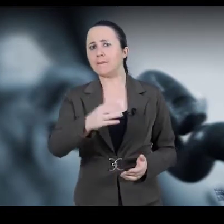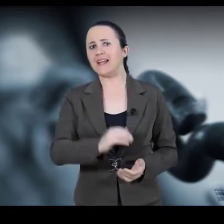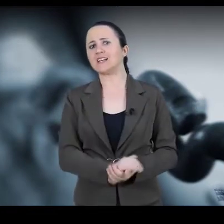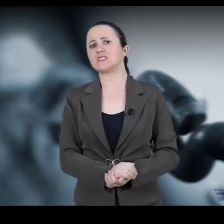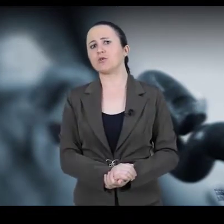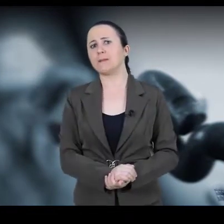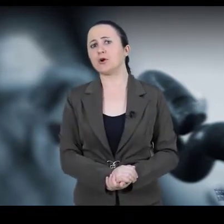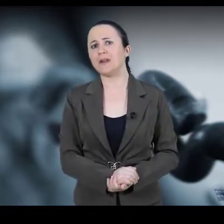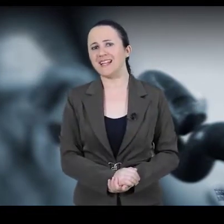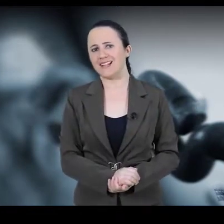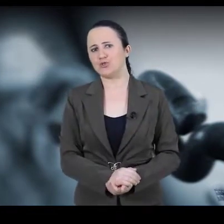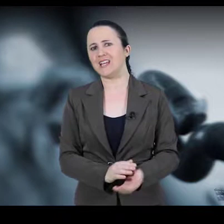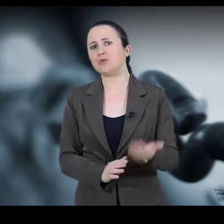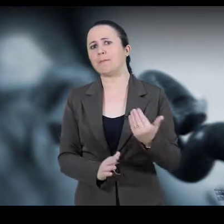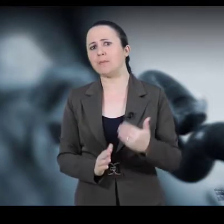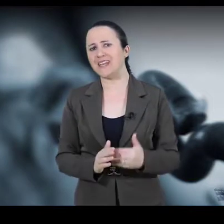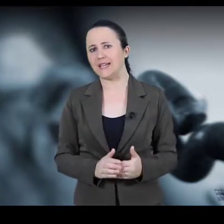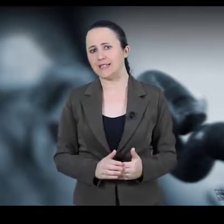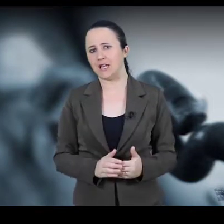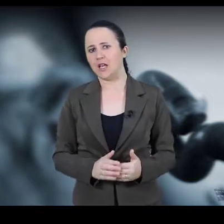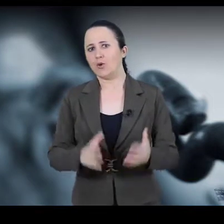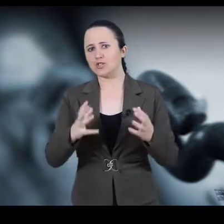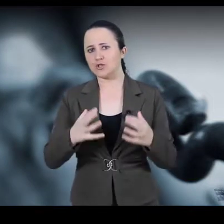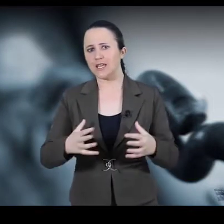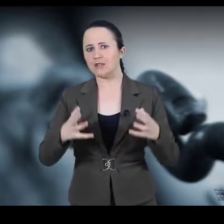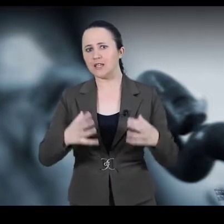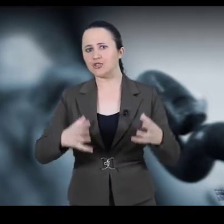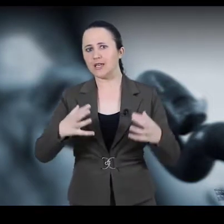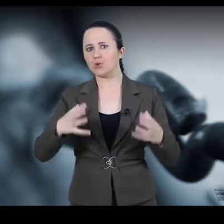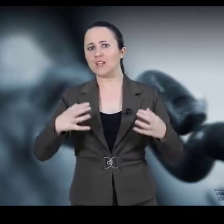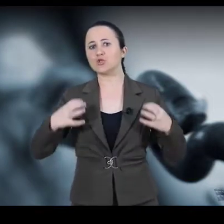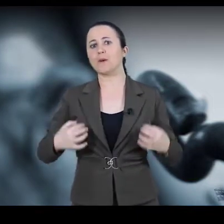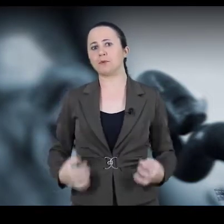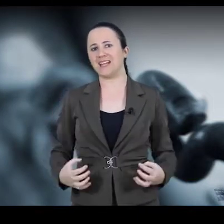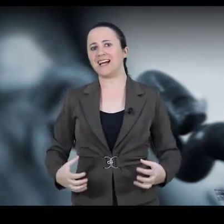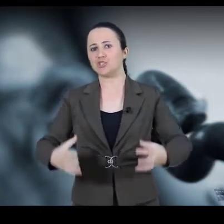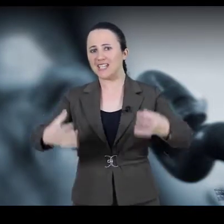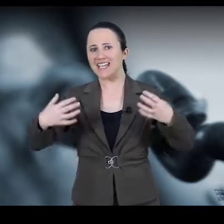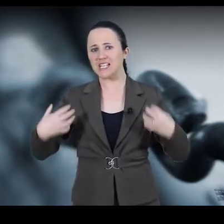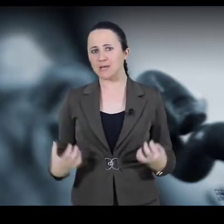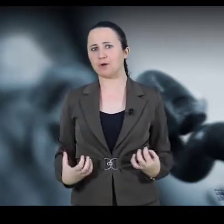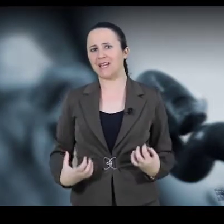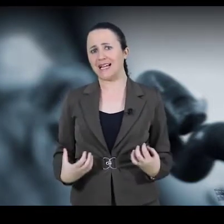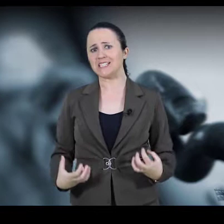também a questão da propriedade, o direito à propriedade. O sujeito tem direito à sua propriedade, de que esta propriedade